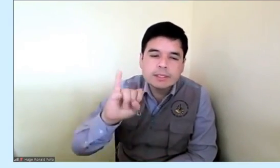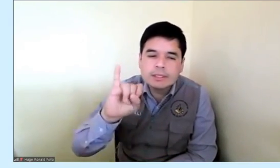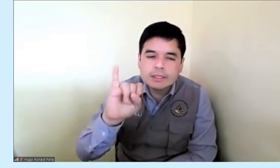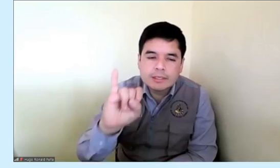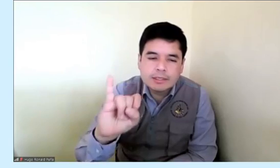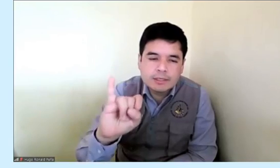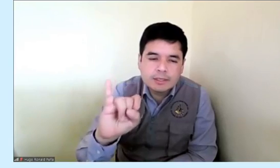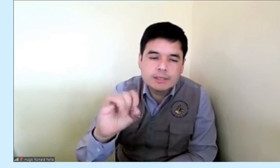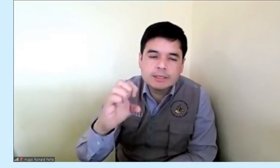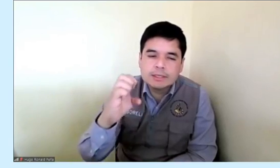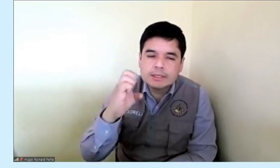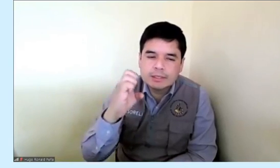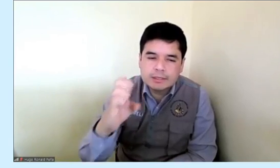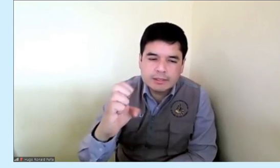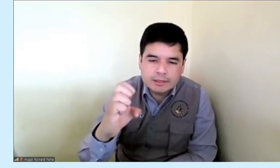La siguiente pregunta.